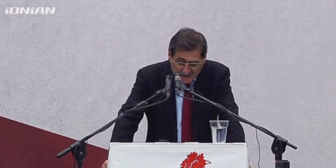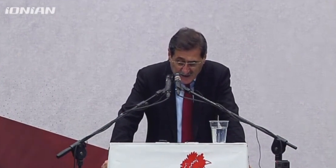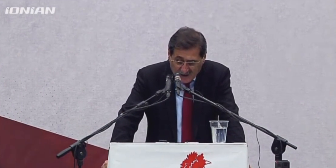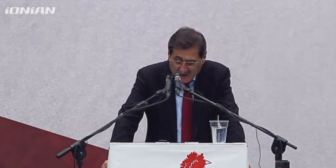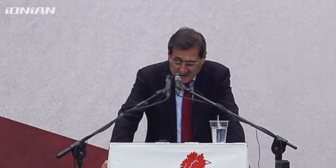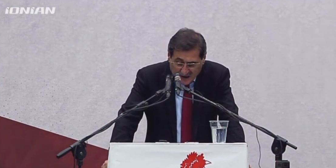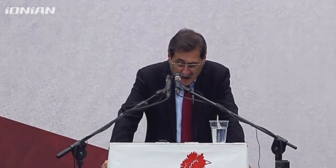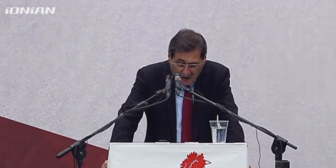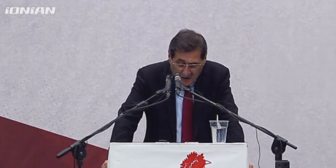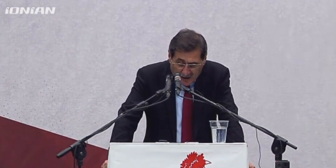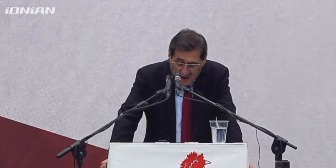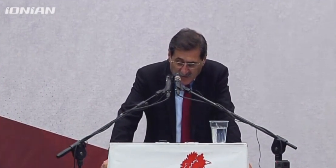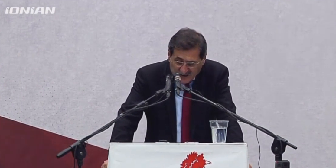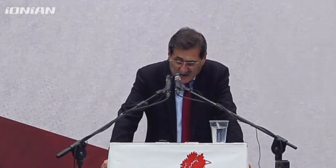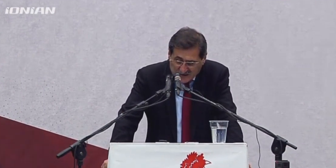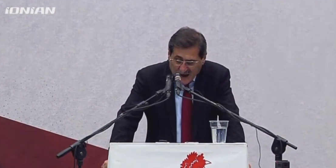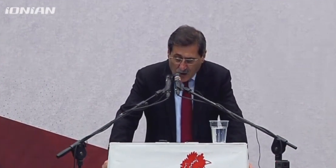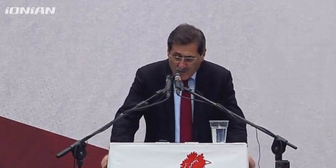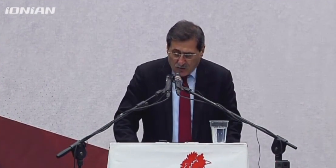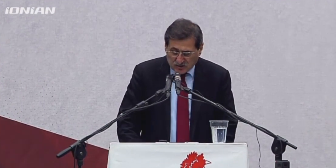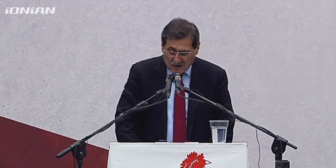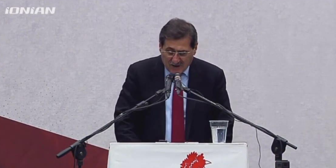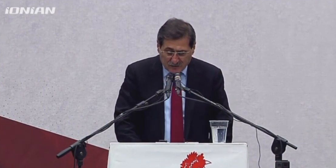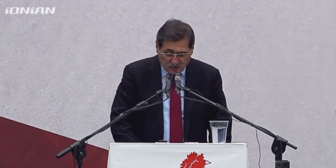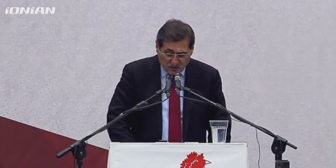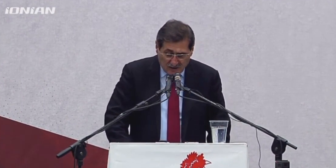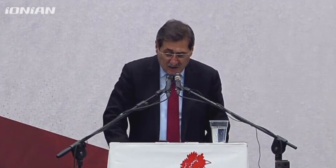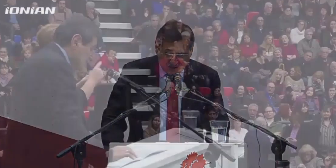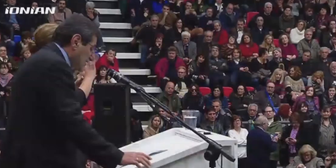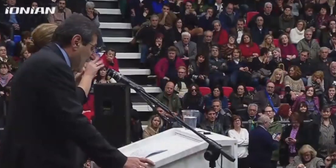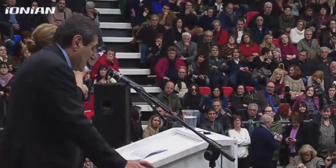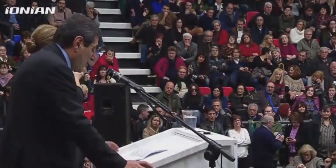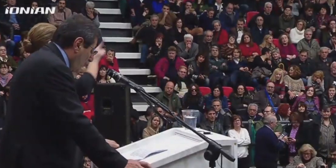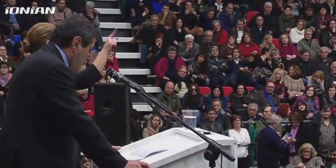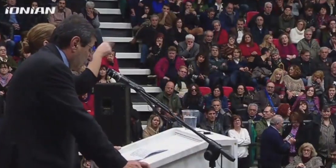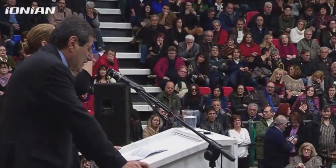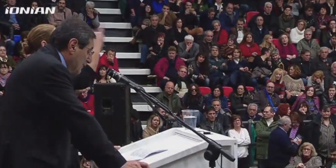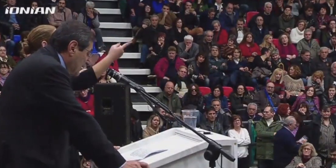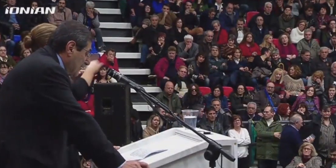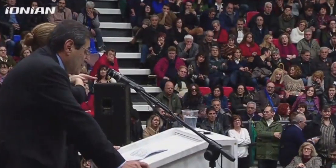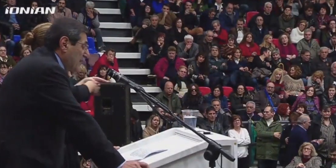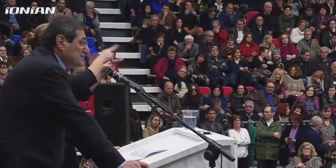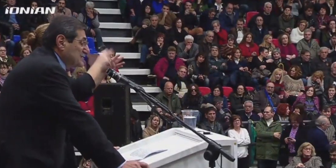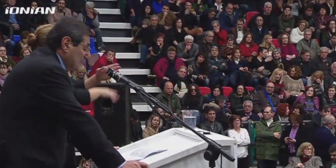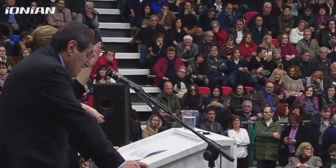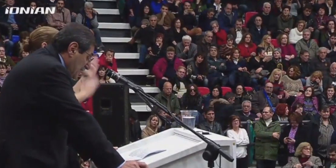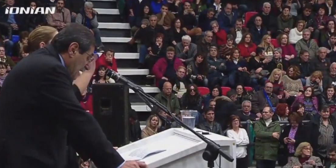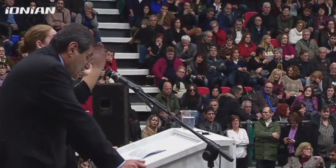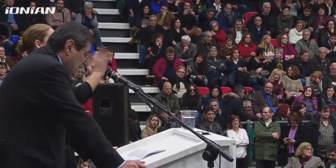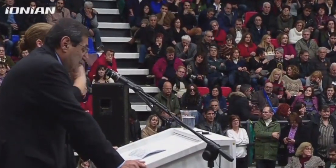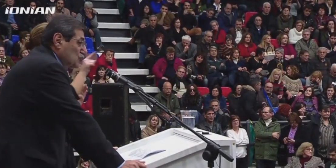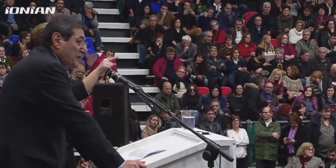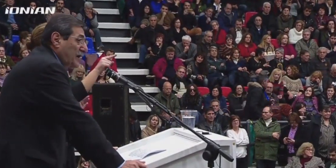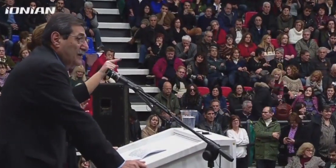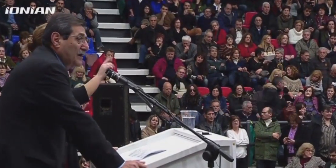περιφερειακές αρχές, σε... ήμασταν σε άλλο μήκος κύματος, στην άλλη όχθη. Δεν διστάσαμε